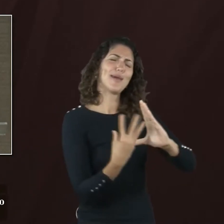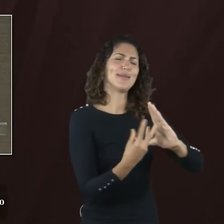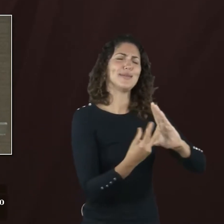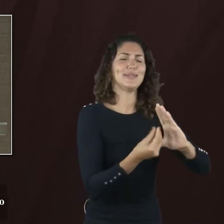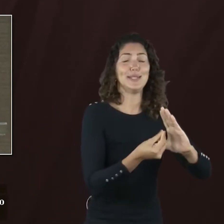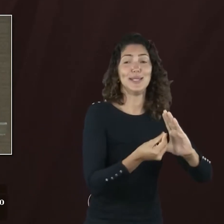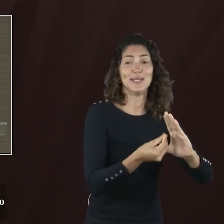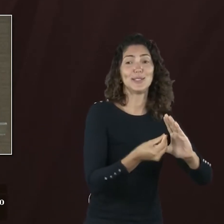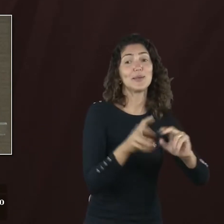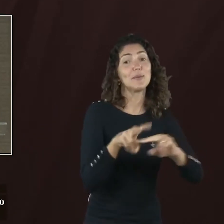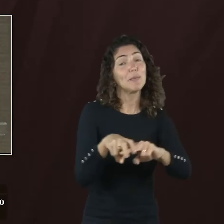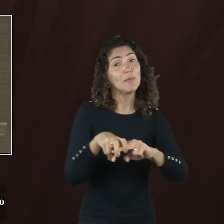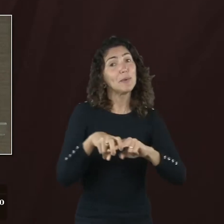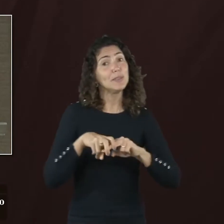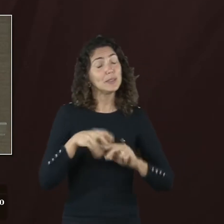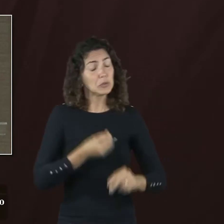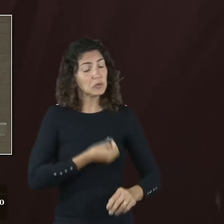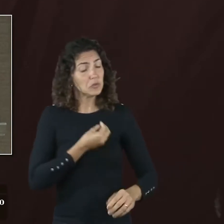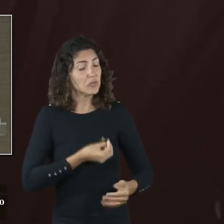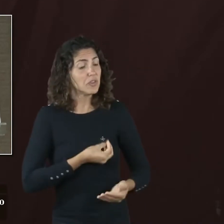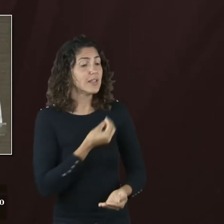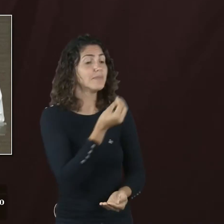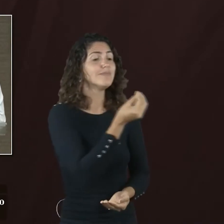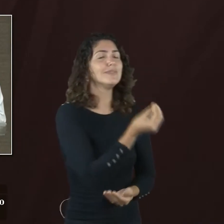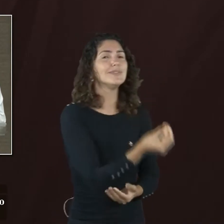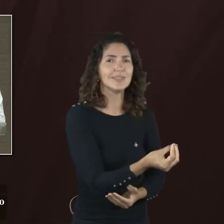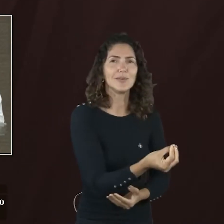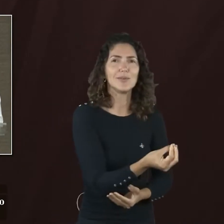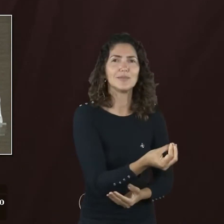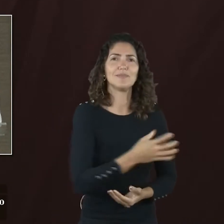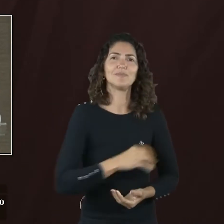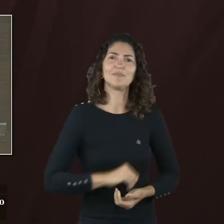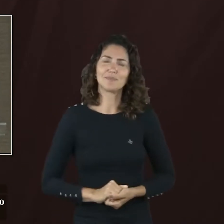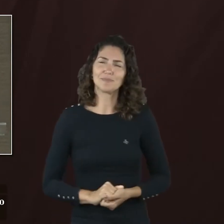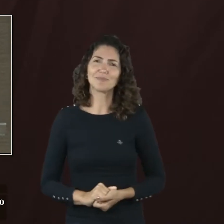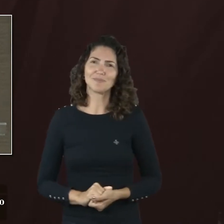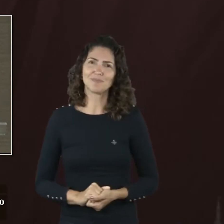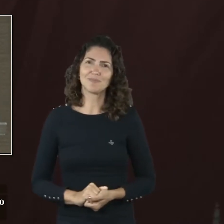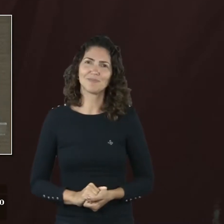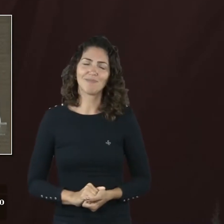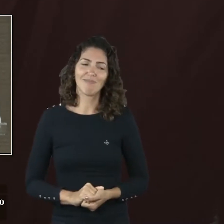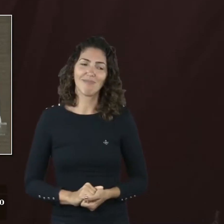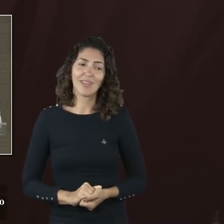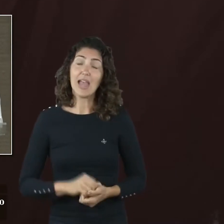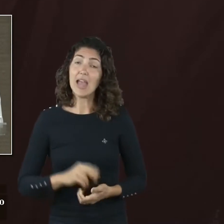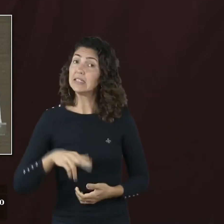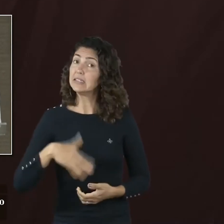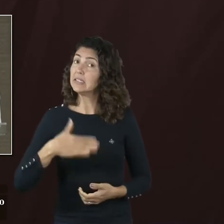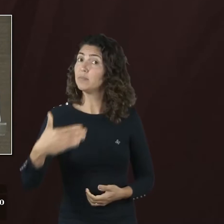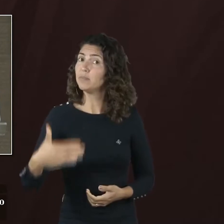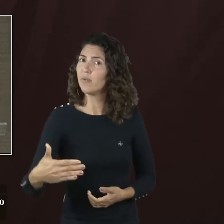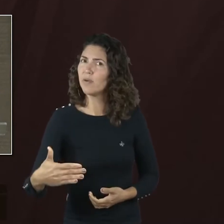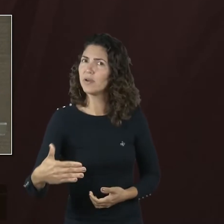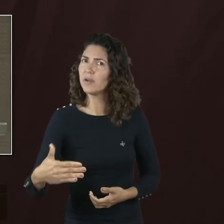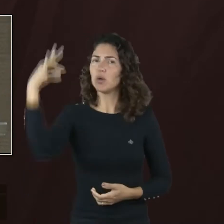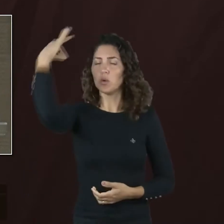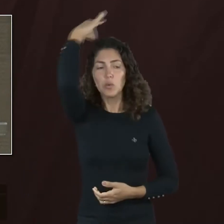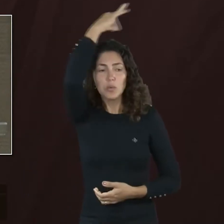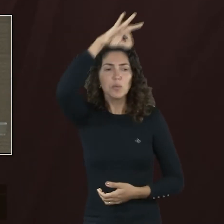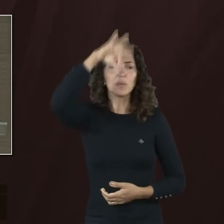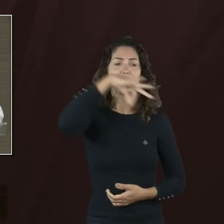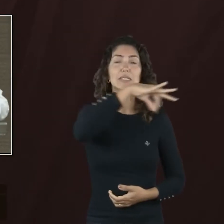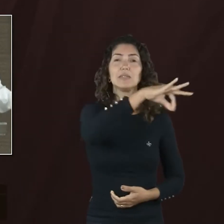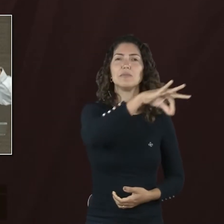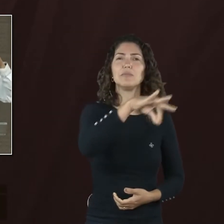se entregou por ela. Daí para frente, queridos irmãos, é o trabalho do Espírito, para que a santificasse.